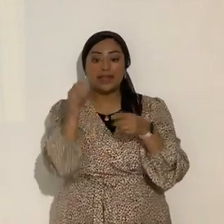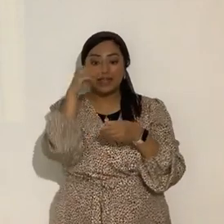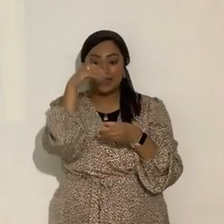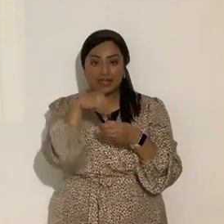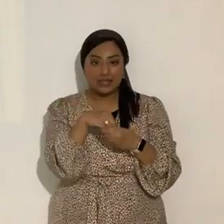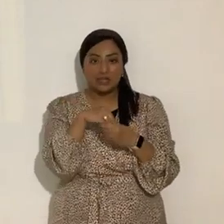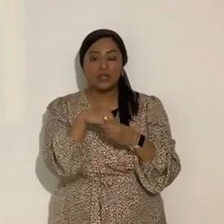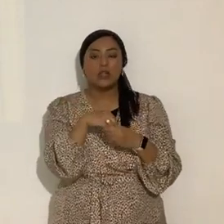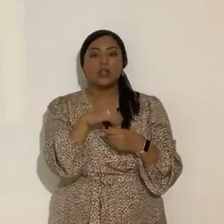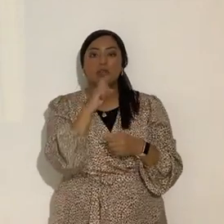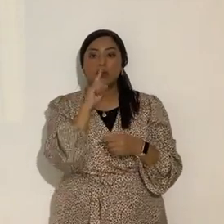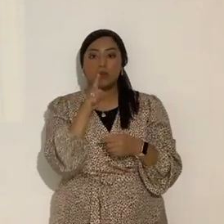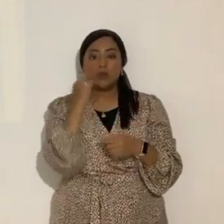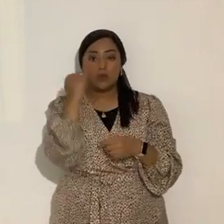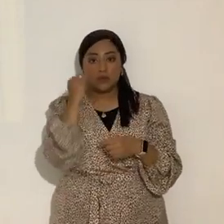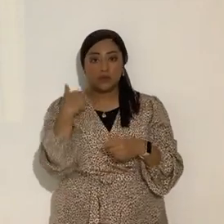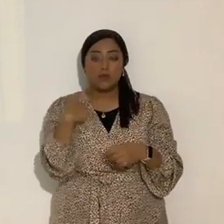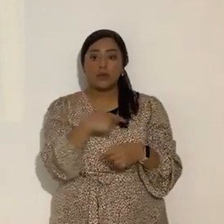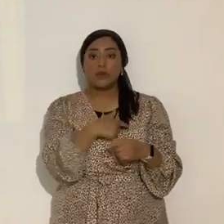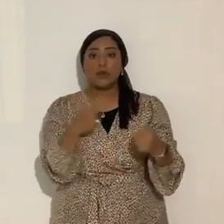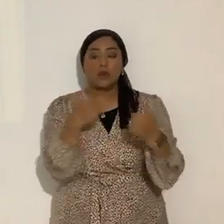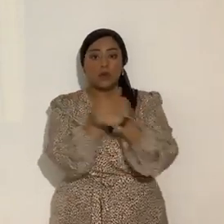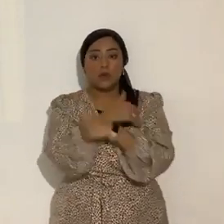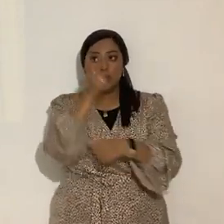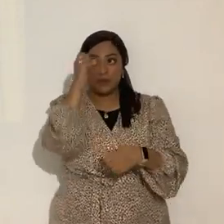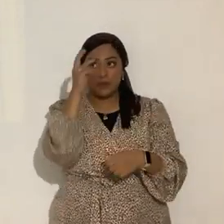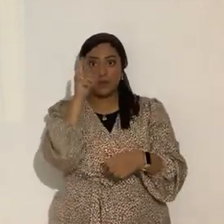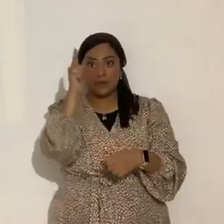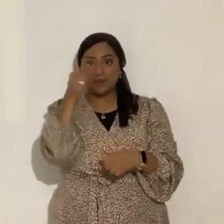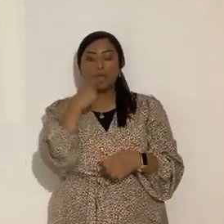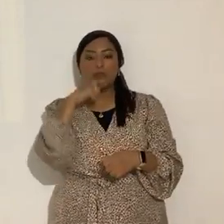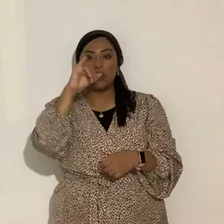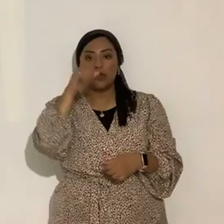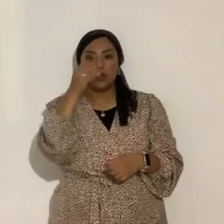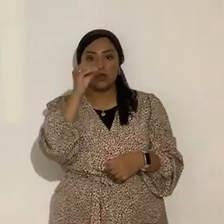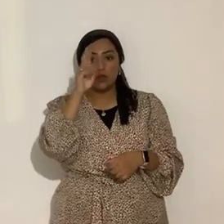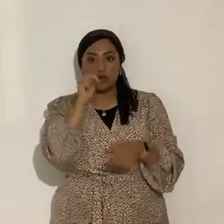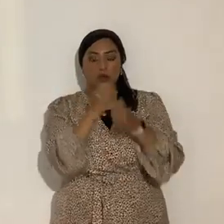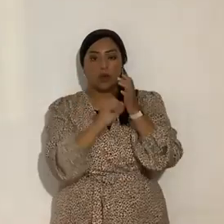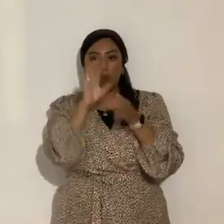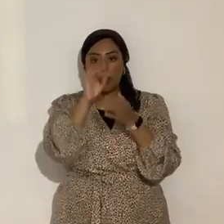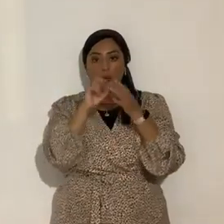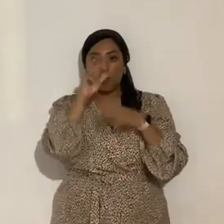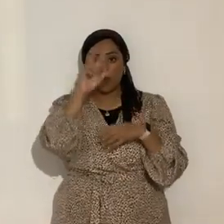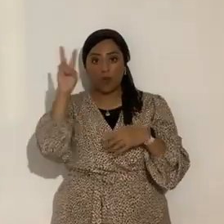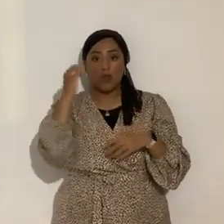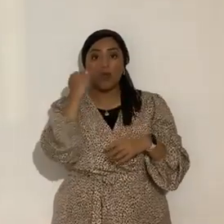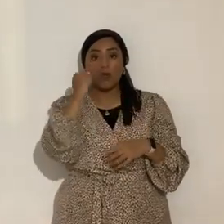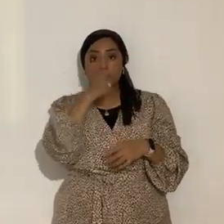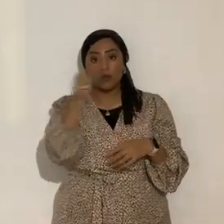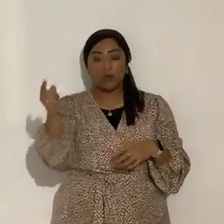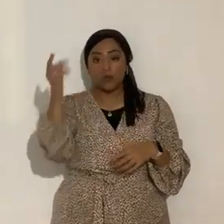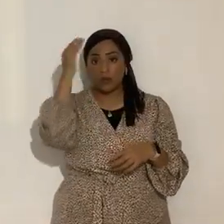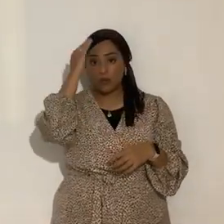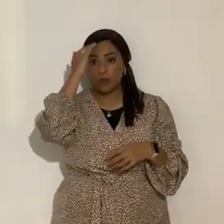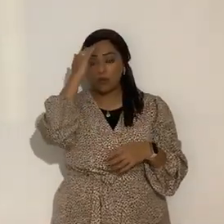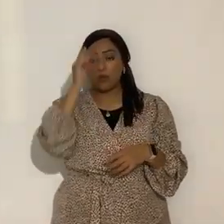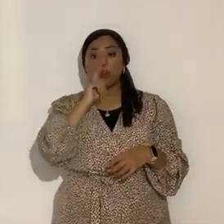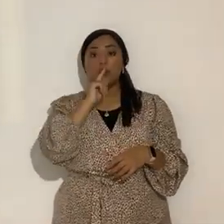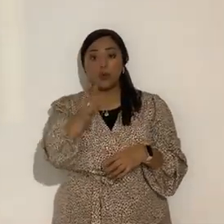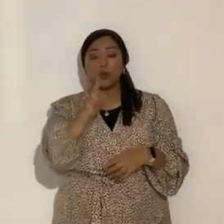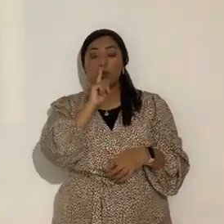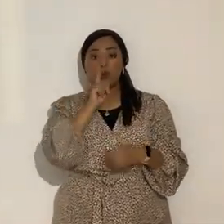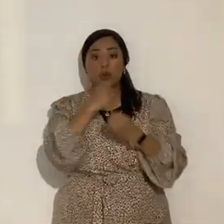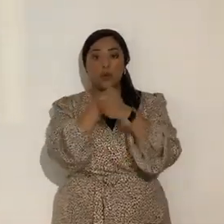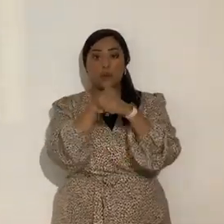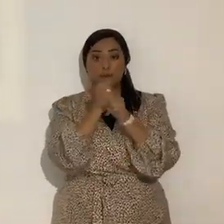verdad. Si estamos en Yahshua, porque lo dice en Juan 8:32, si conocieres la verdad, o la verdad os hará libres, hay una administración sobre